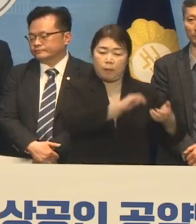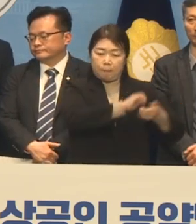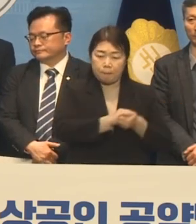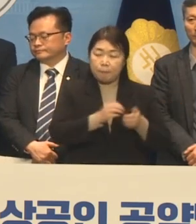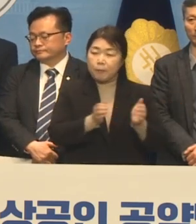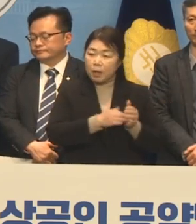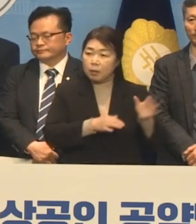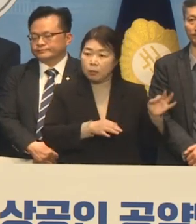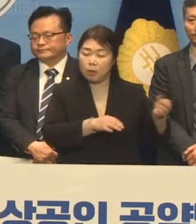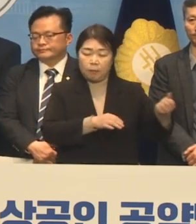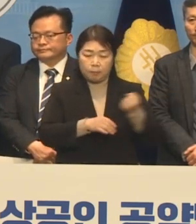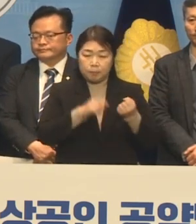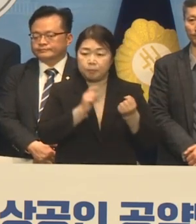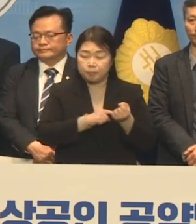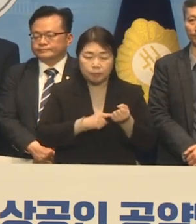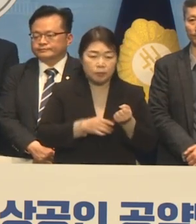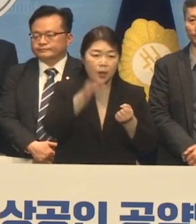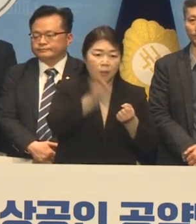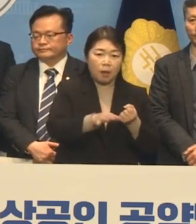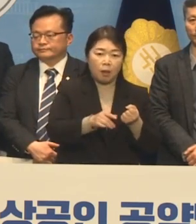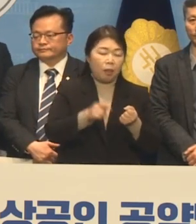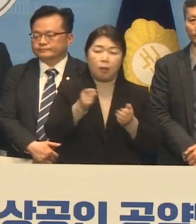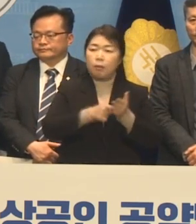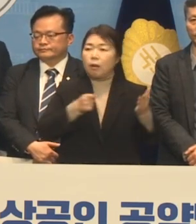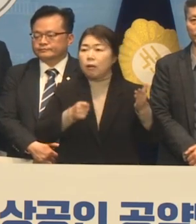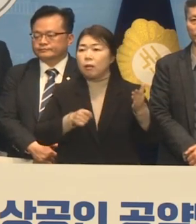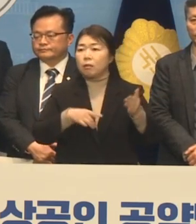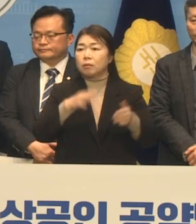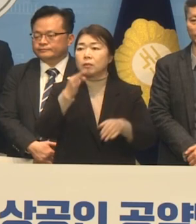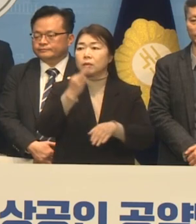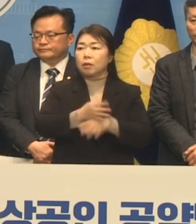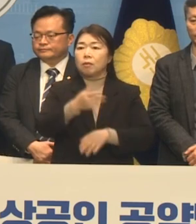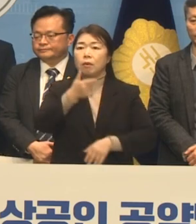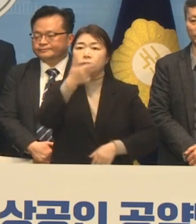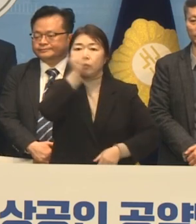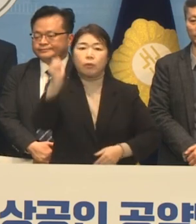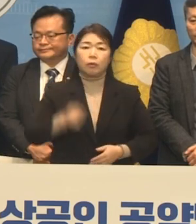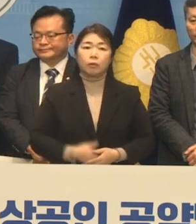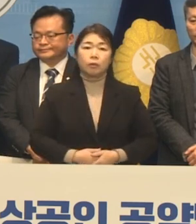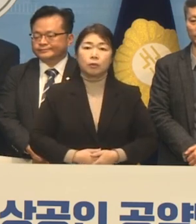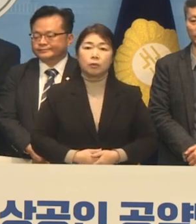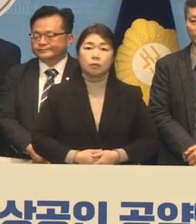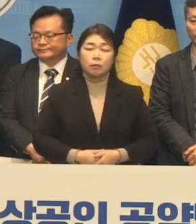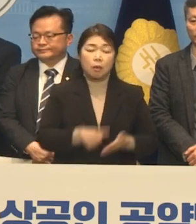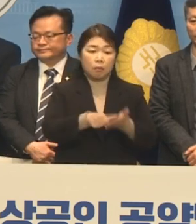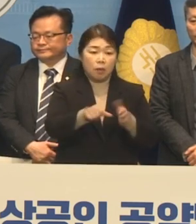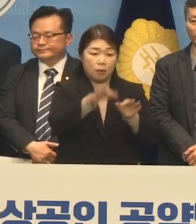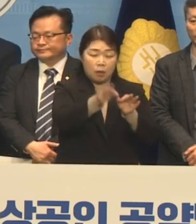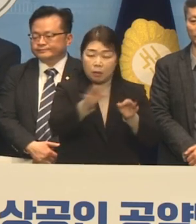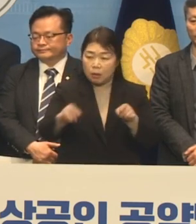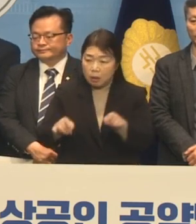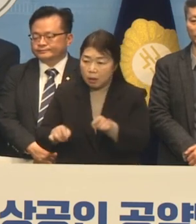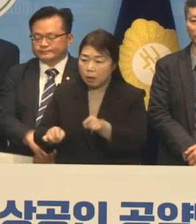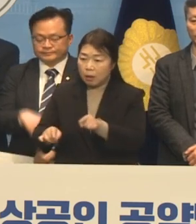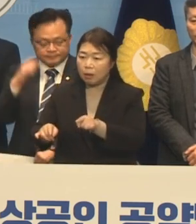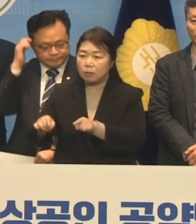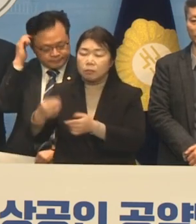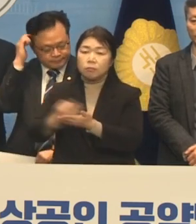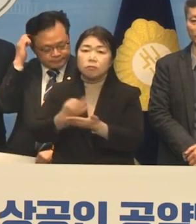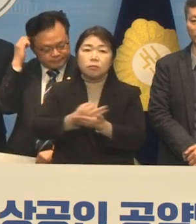택도 없었습니다. 이런 물가 속에서 자영업자들이 무슨 장사를 할 수